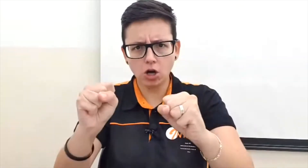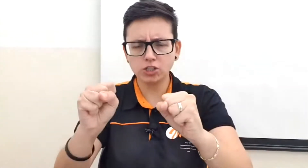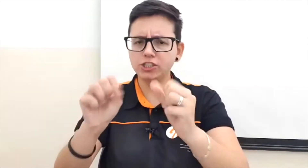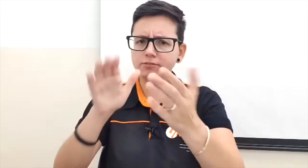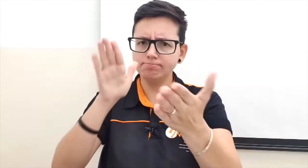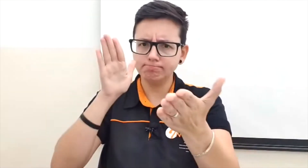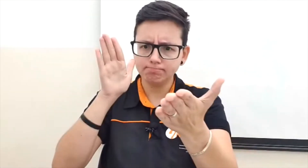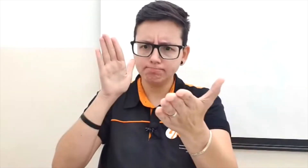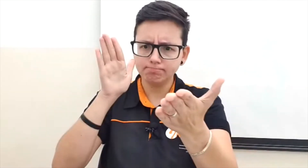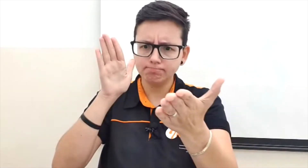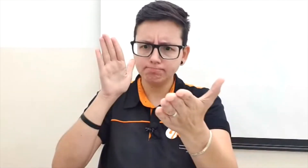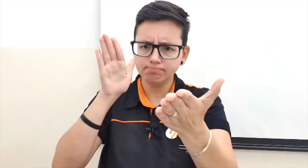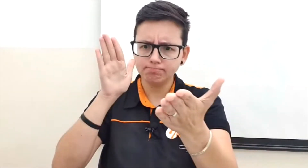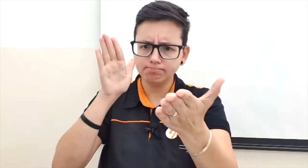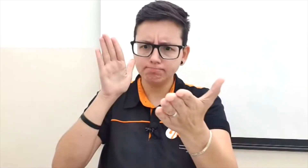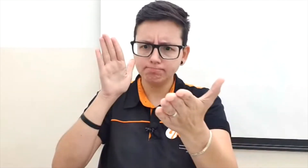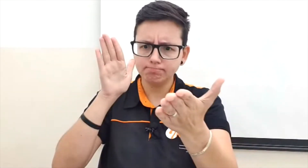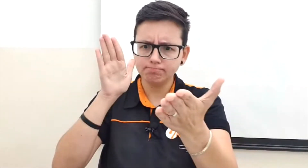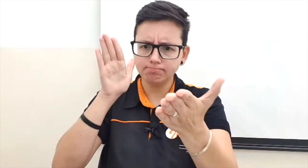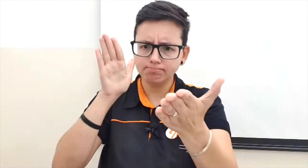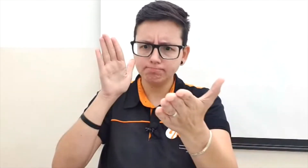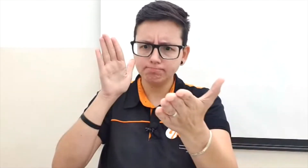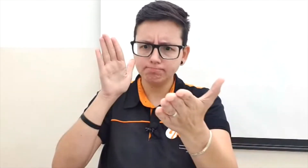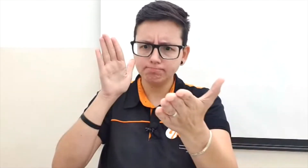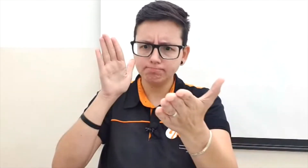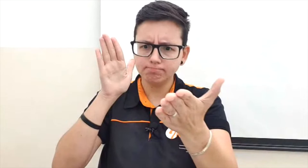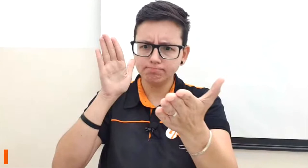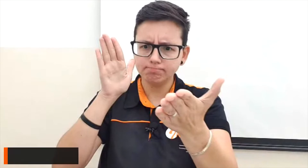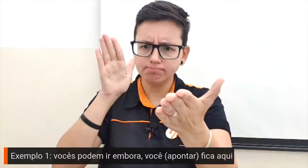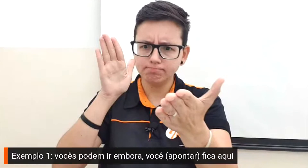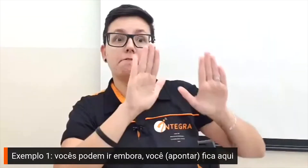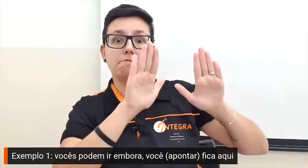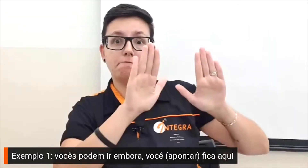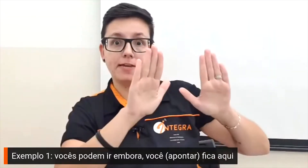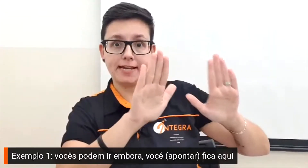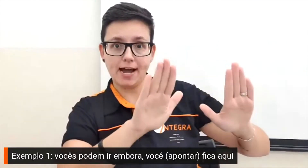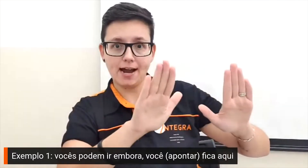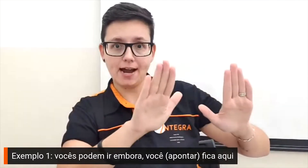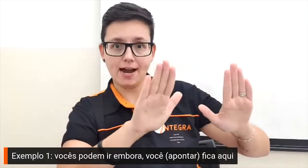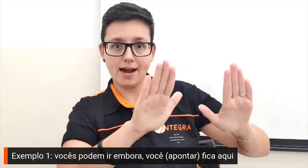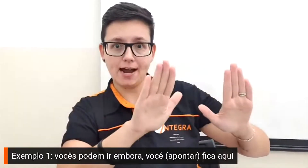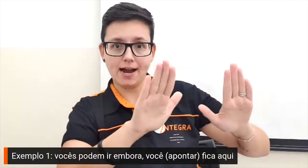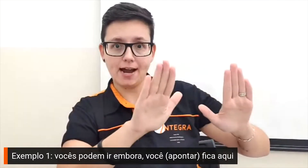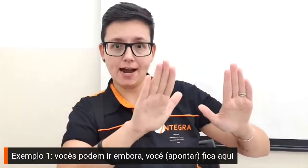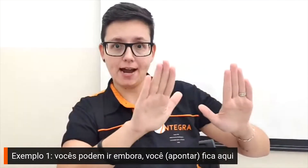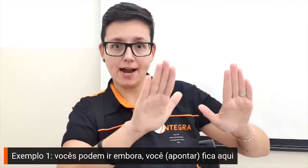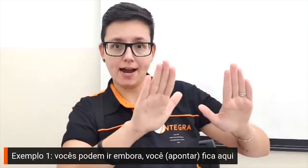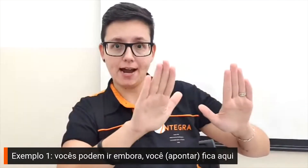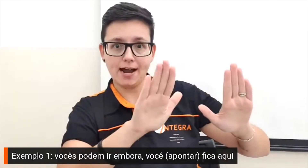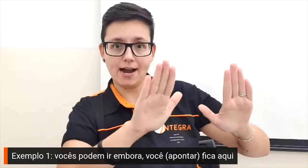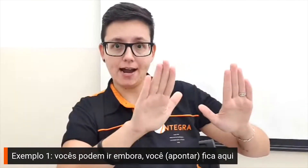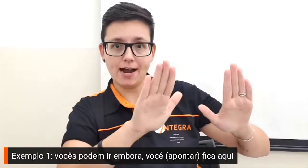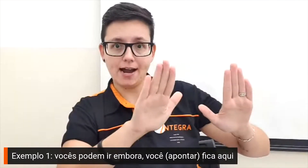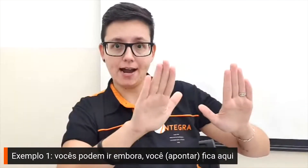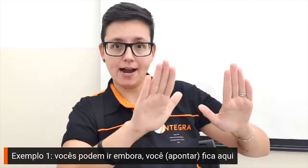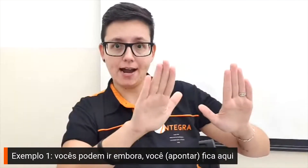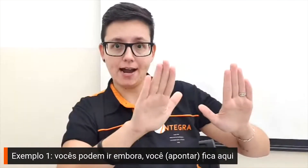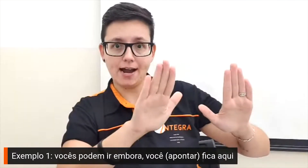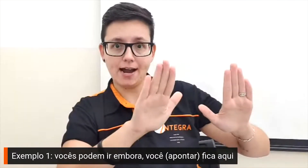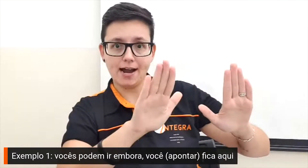pode ir embora. Você ficar ou ficar. Agora eu vou fazer a